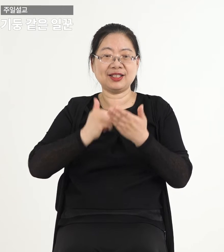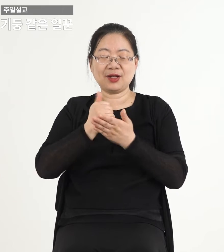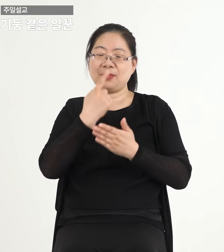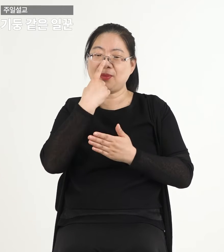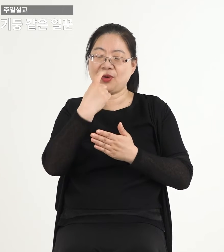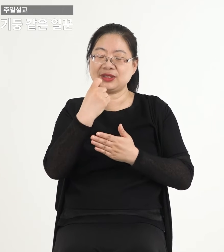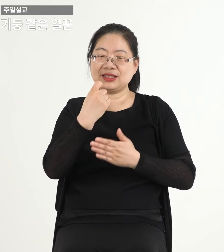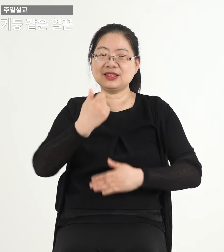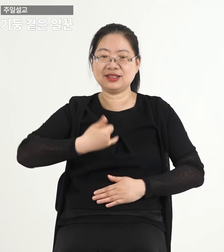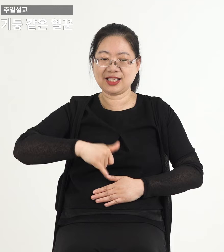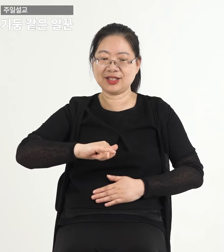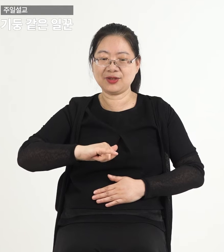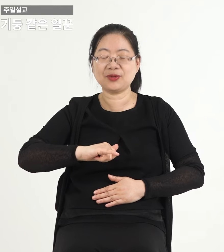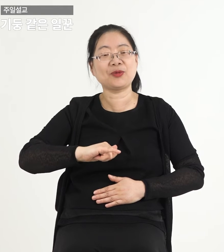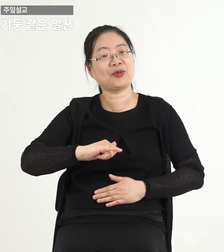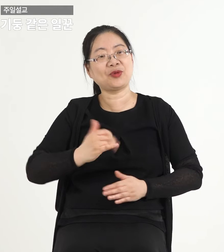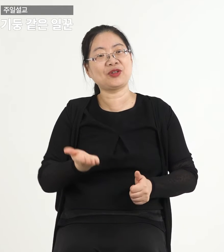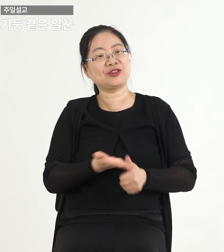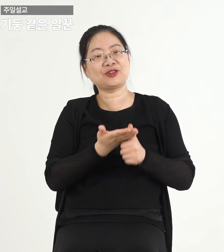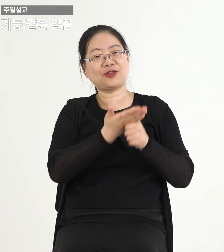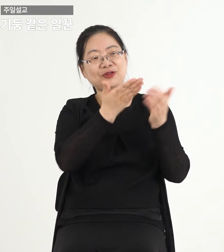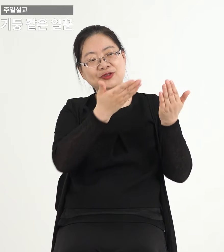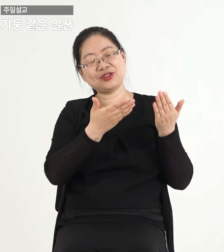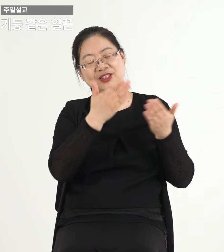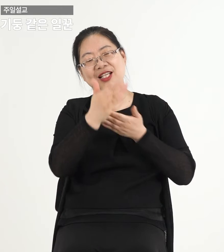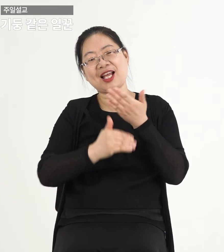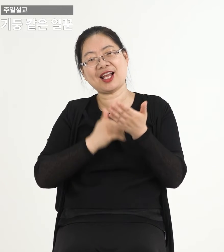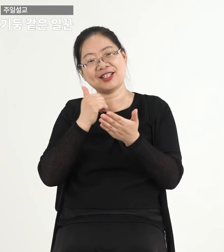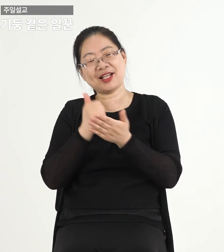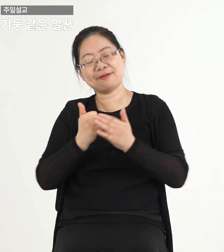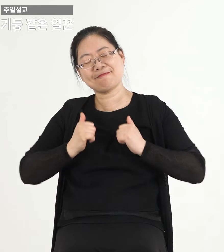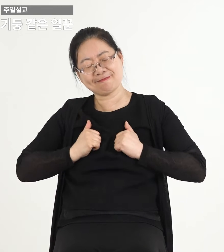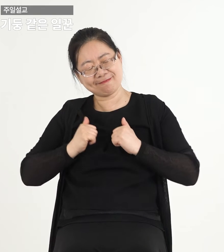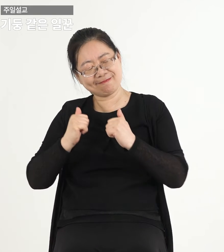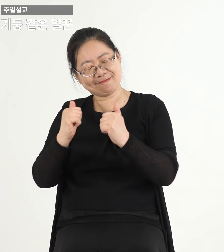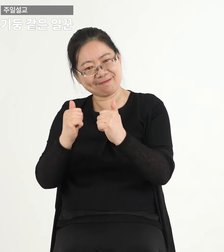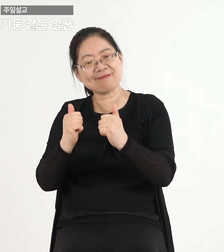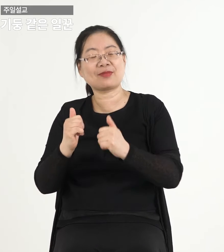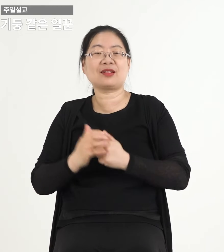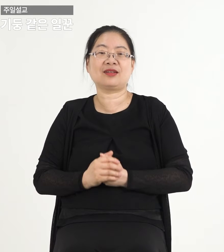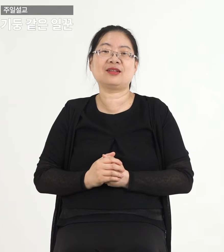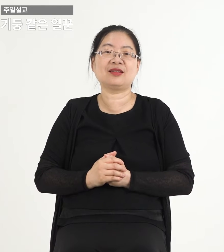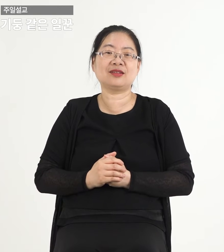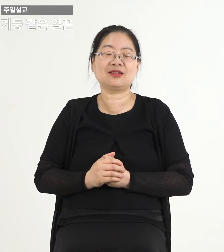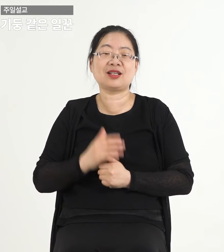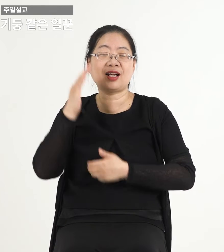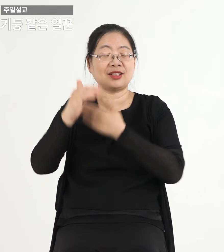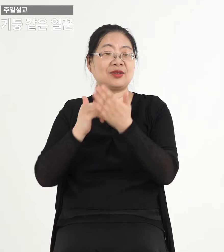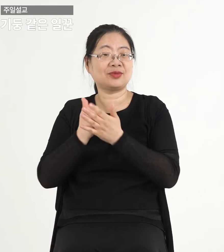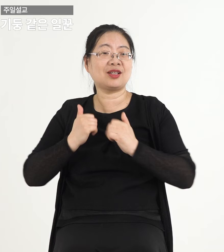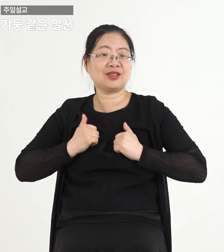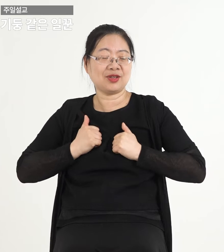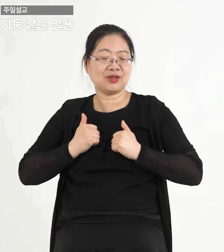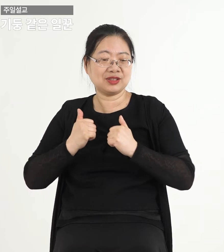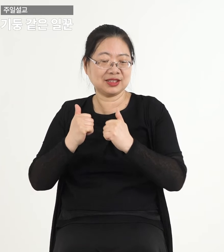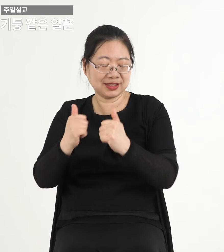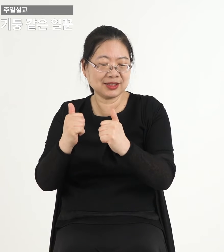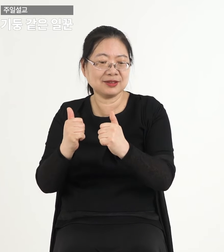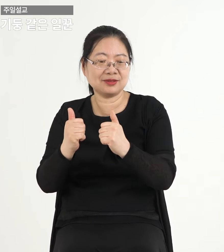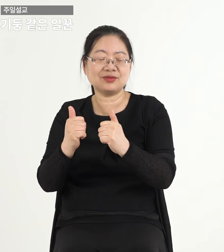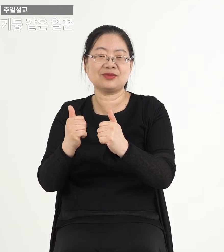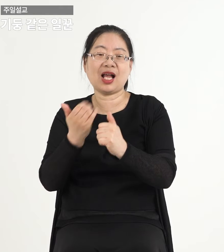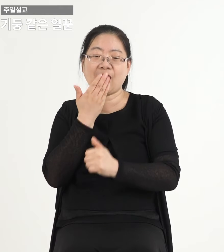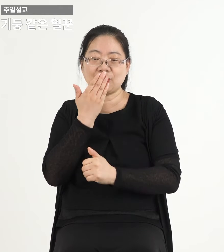자녀로 만들어내시고야만은 하나님의 성실, 그 성실의 출처는 뭘까요? 여호와의